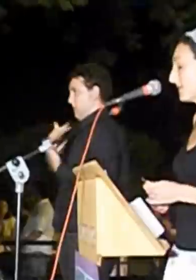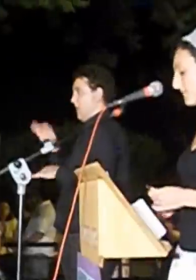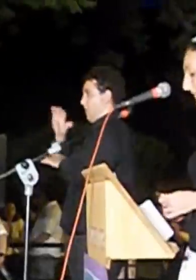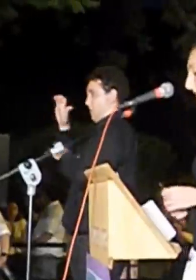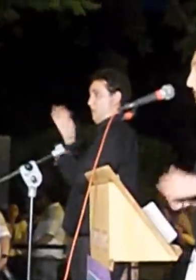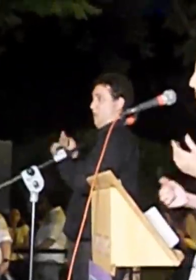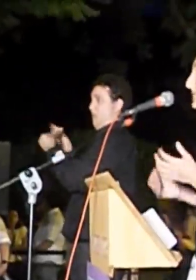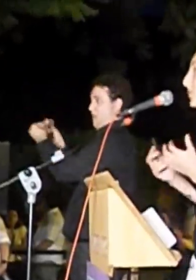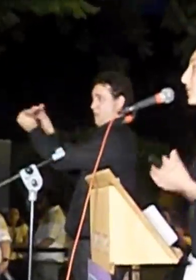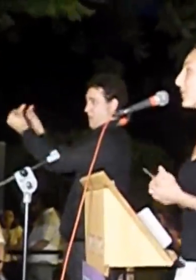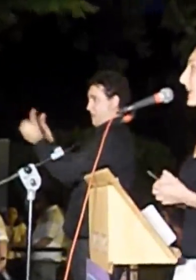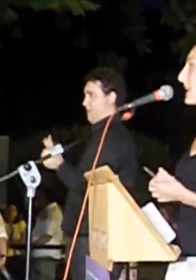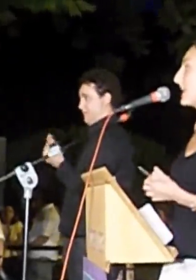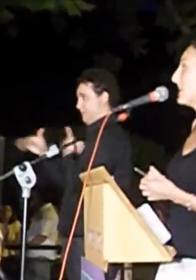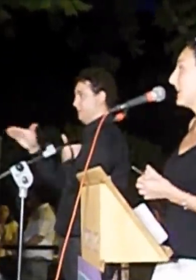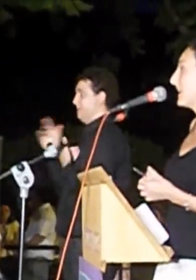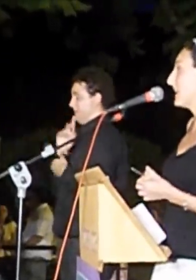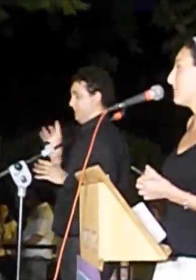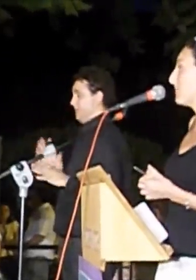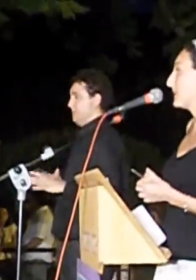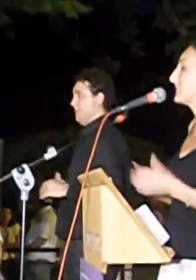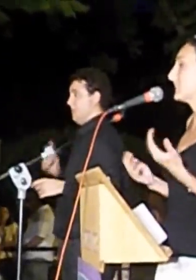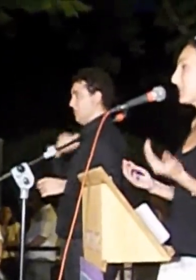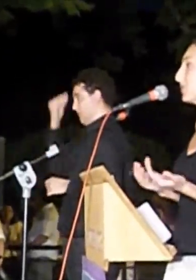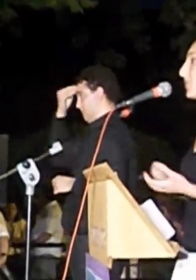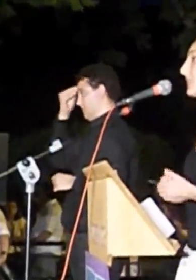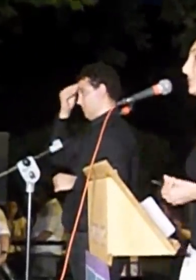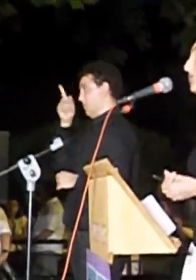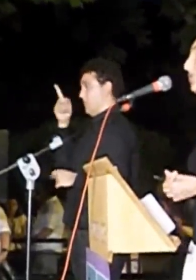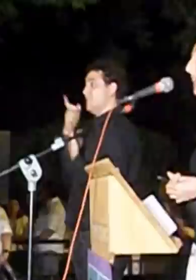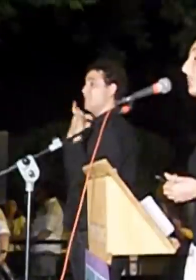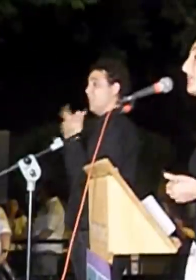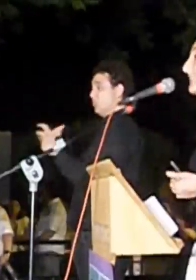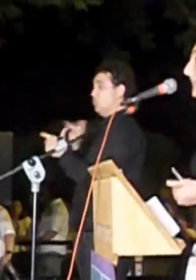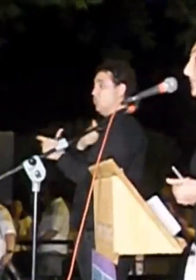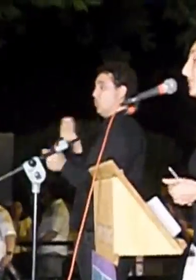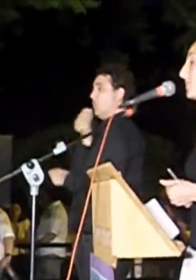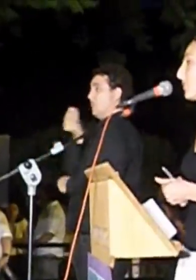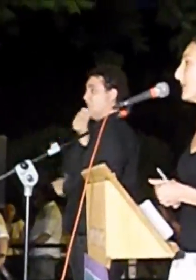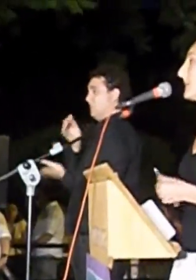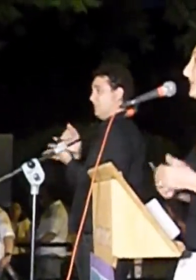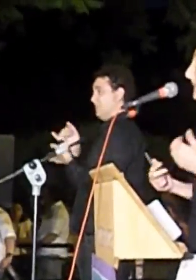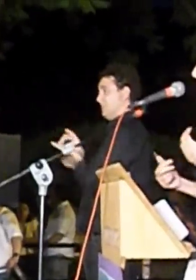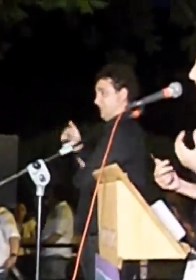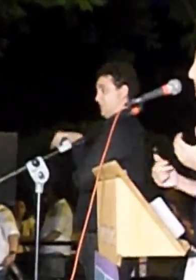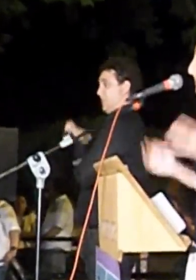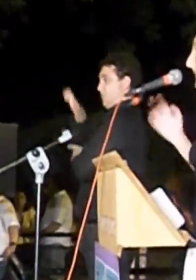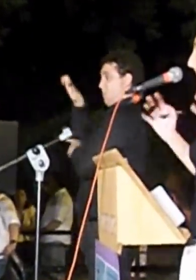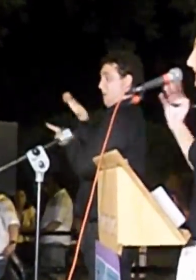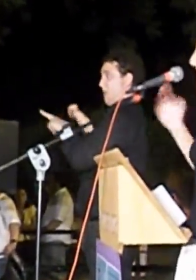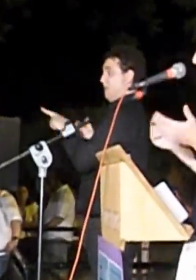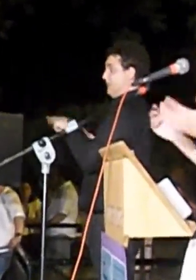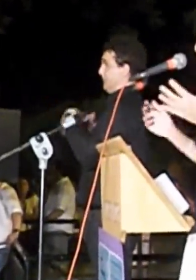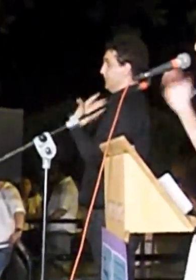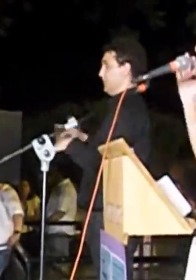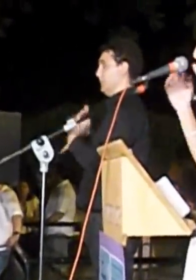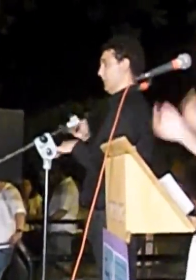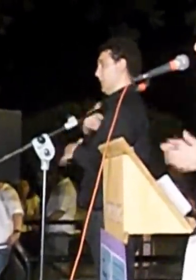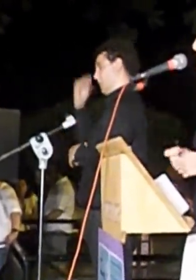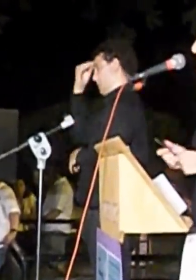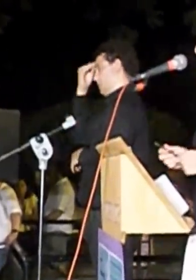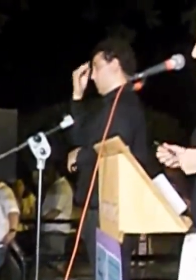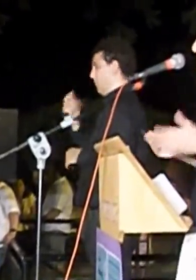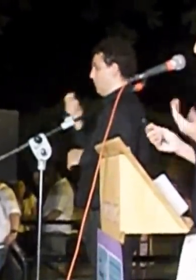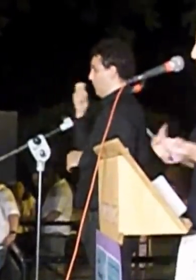desaparecer Entonces yo creo que eh este sector el sector agroalimentario en Europa eh Me parece que está un